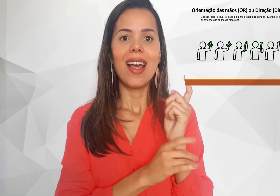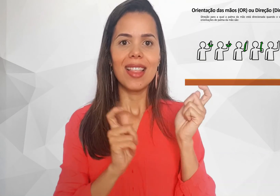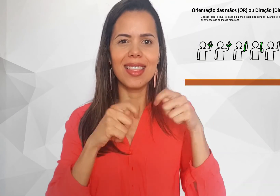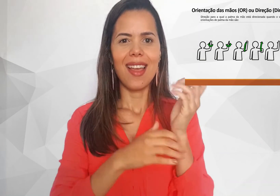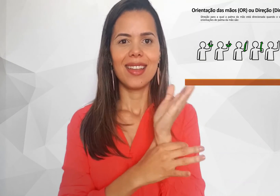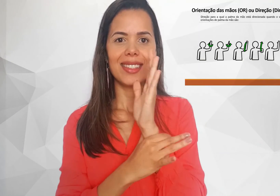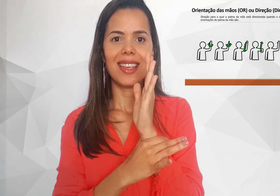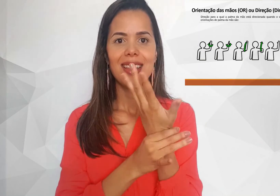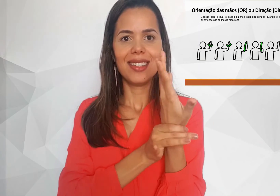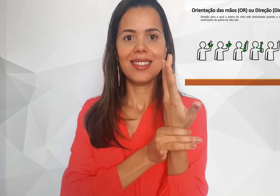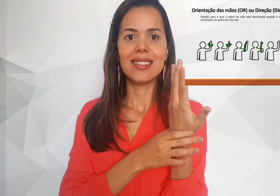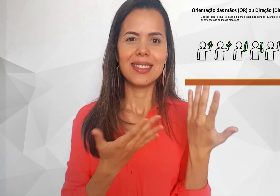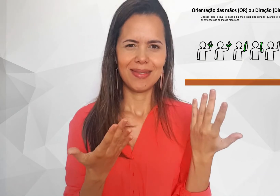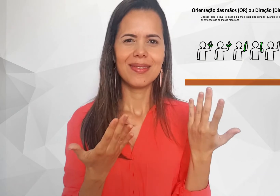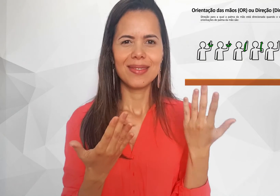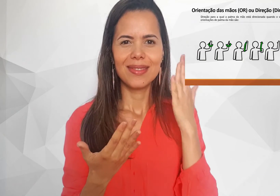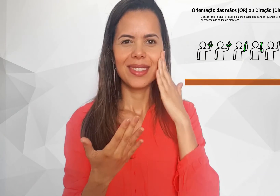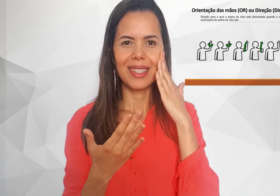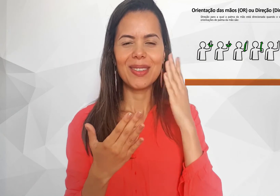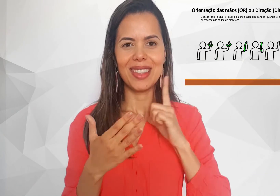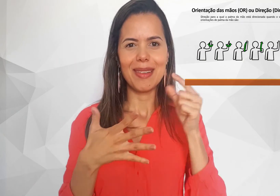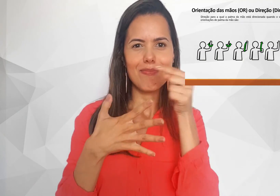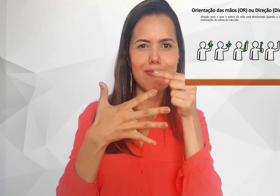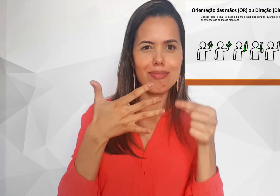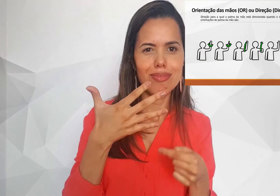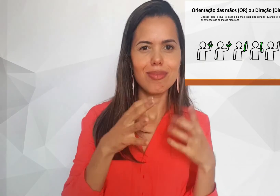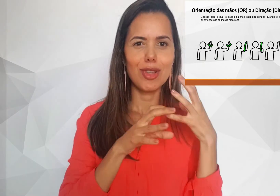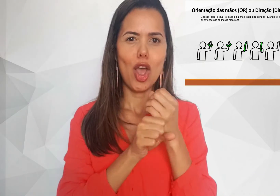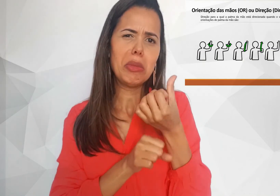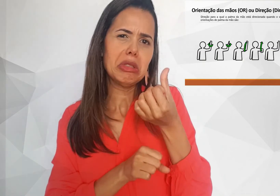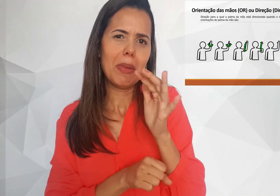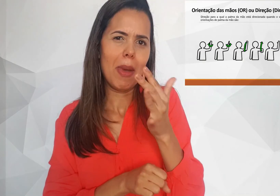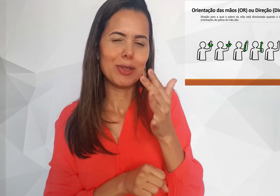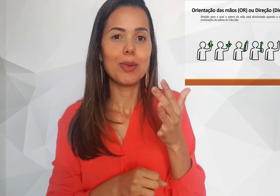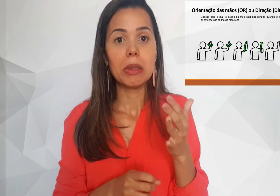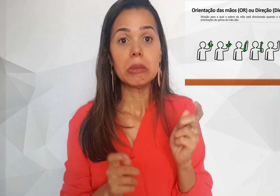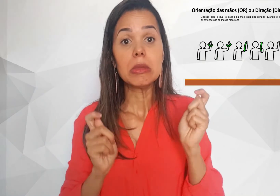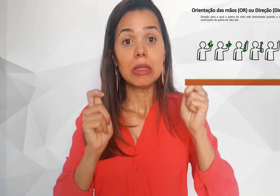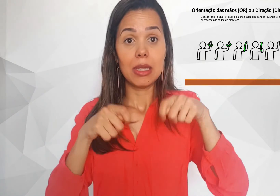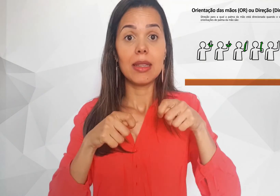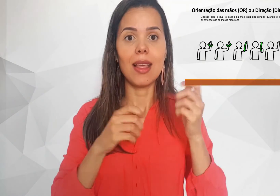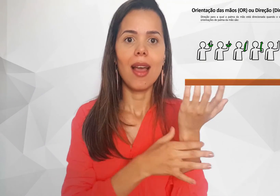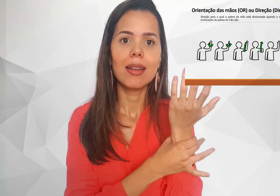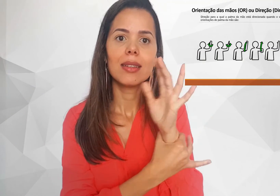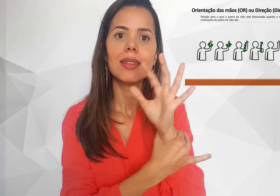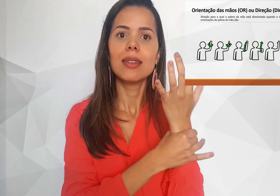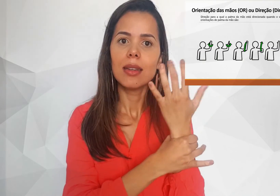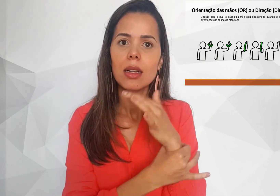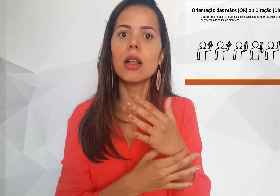né? Contralateral e para a direita, ipsilateral, tá? Então, essas são as possibilidades de